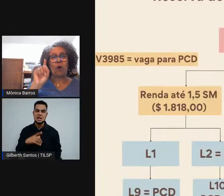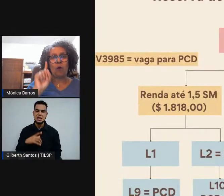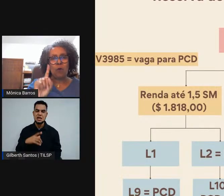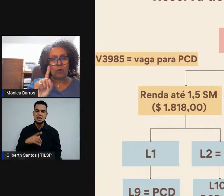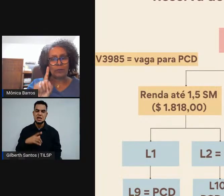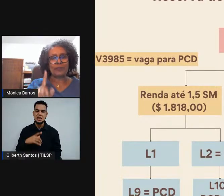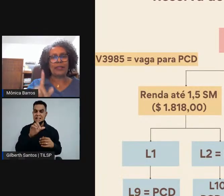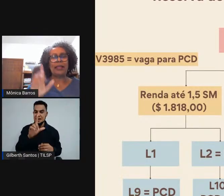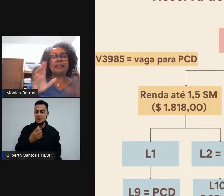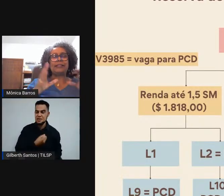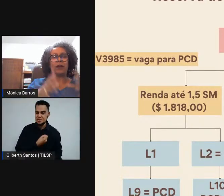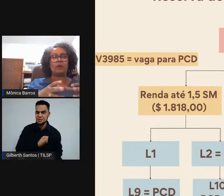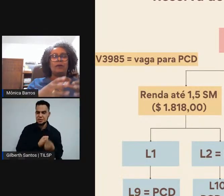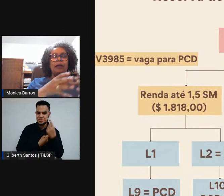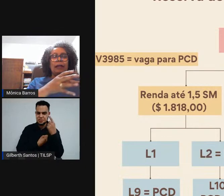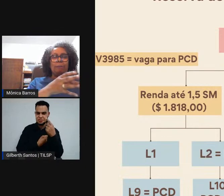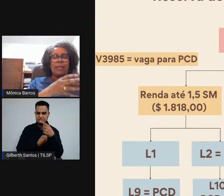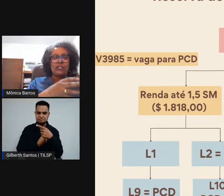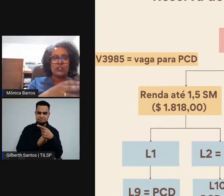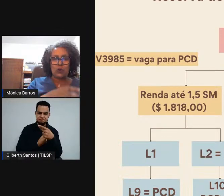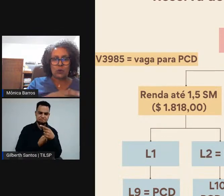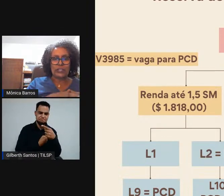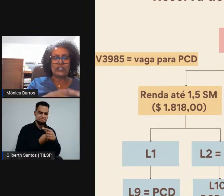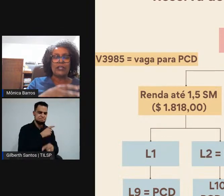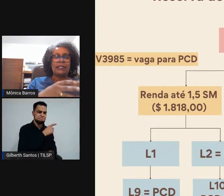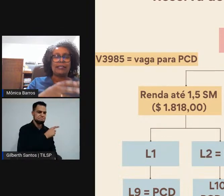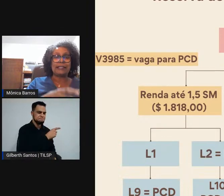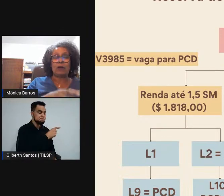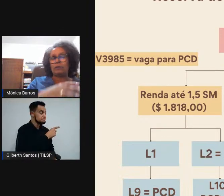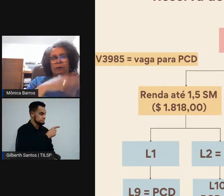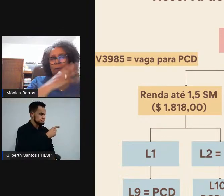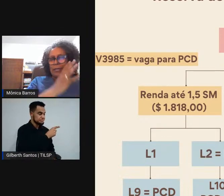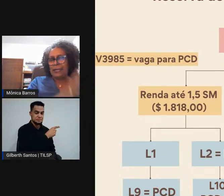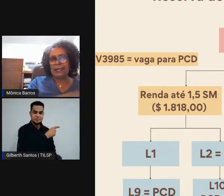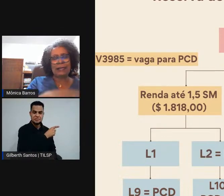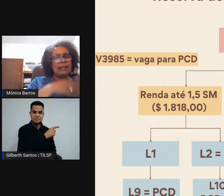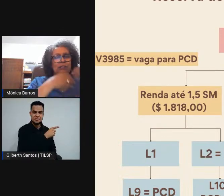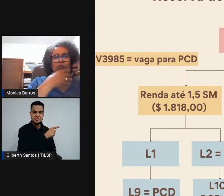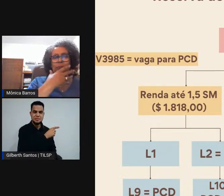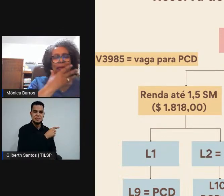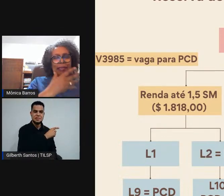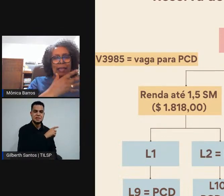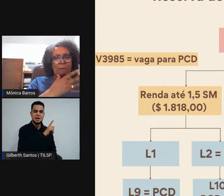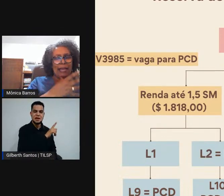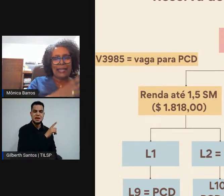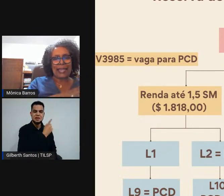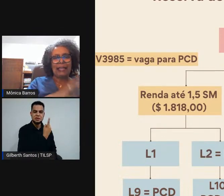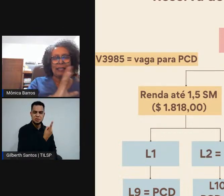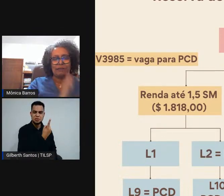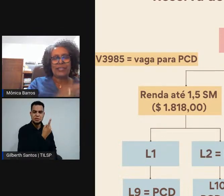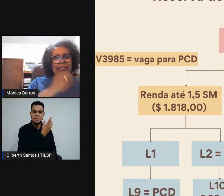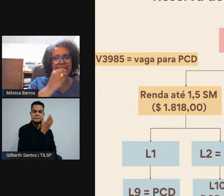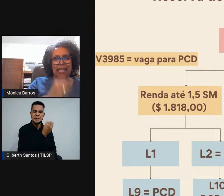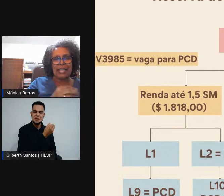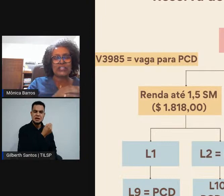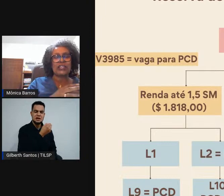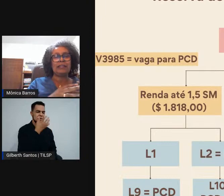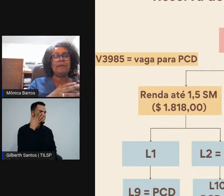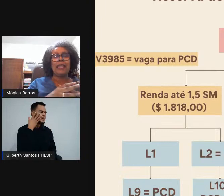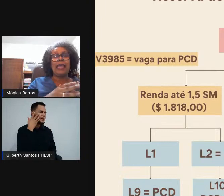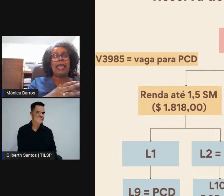número 1 são pessoas que são brancas ou de pele amarela, enfim,